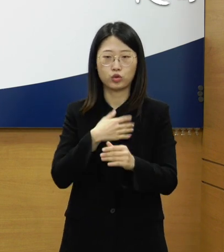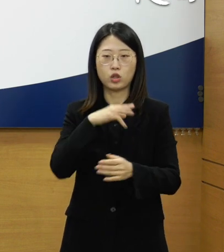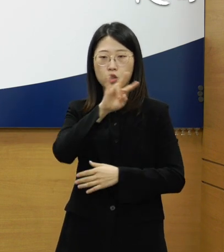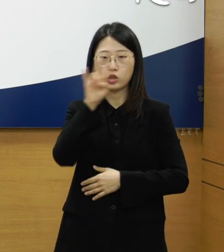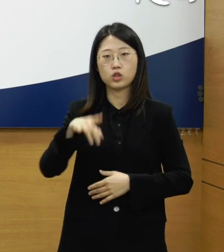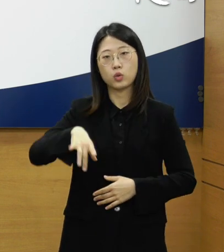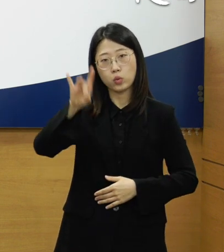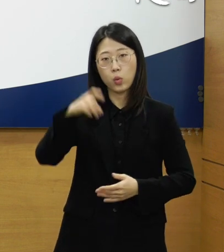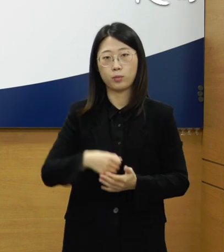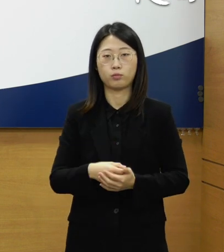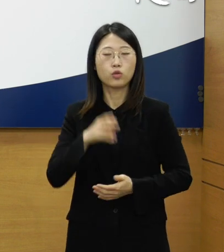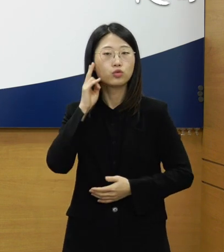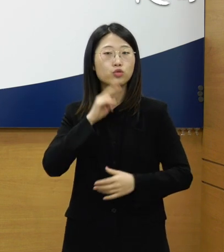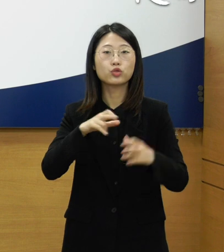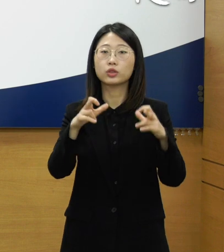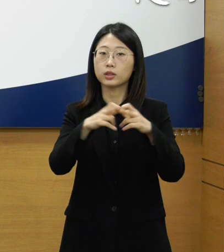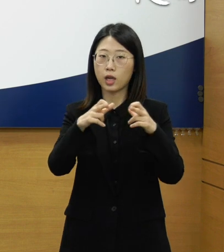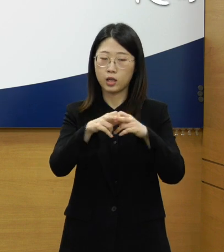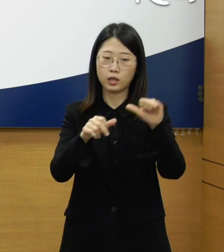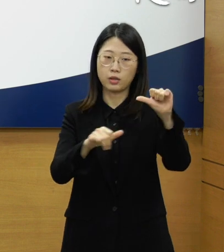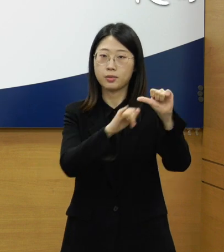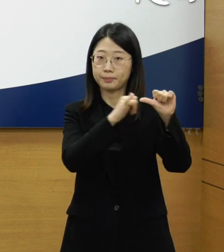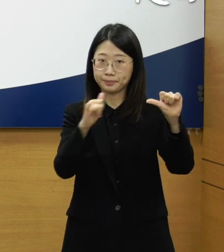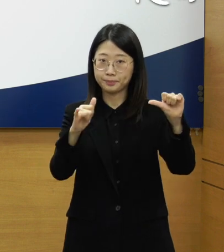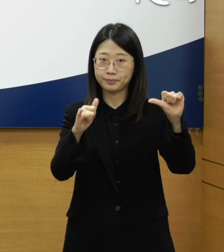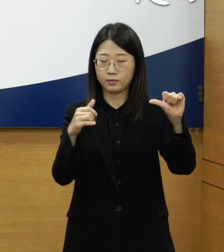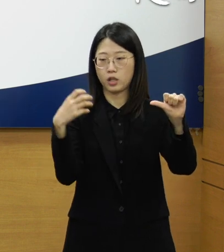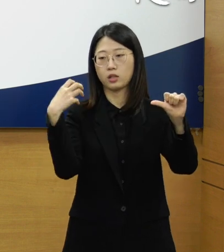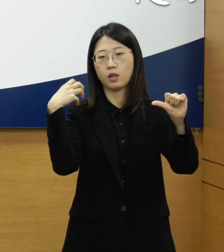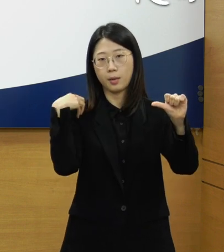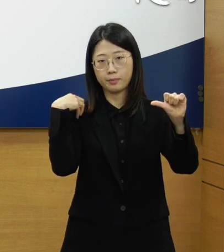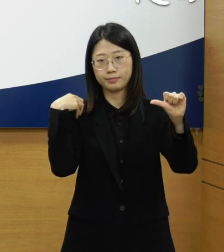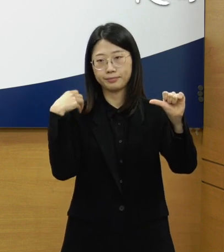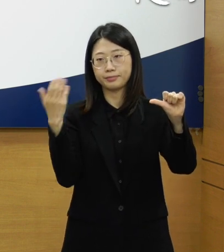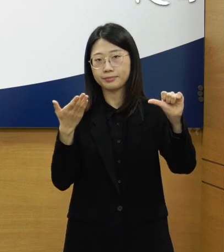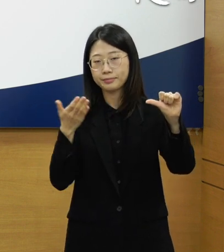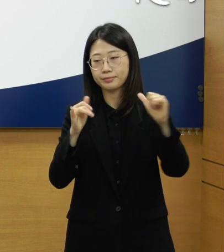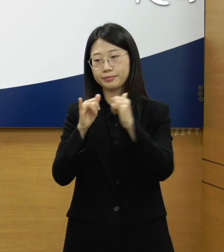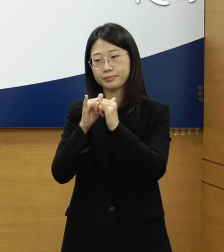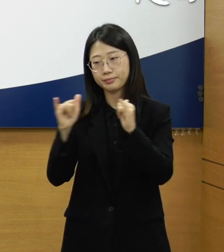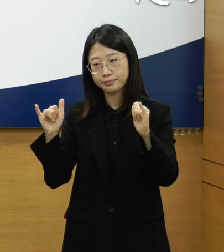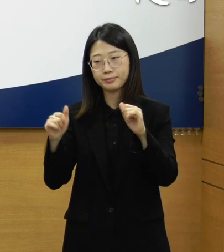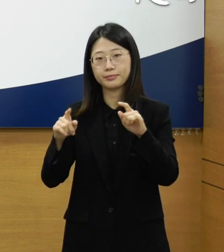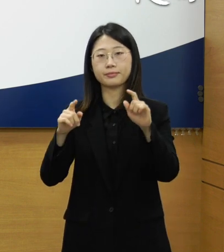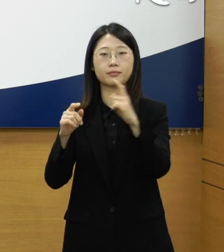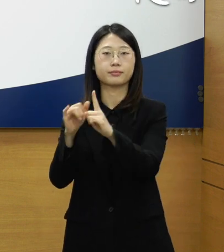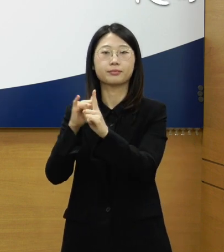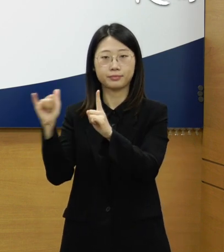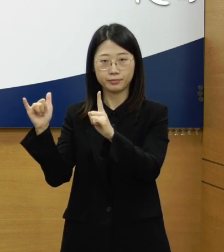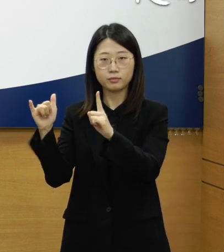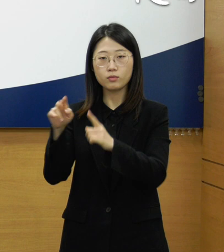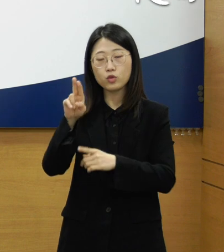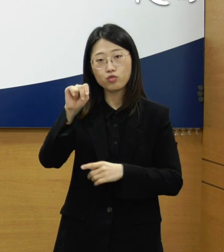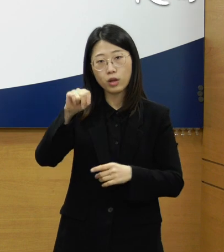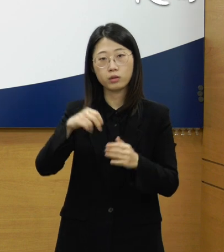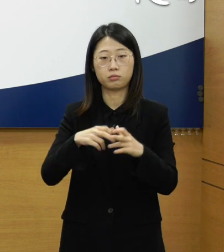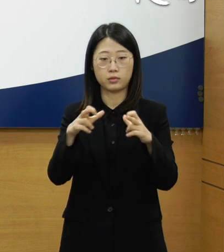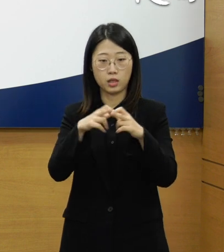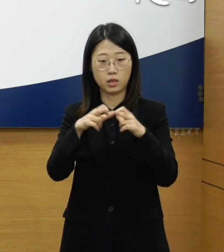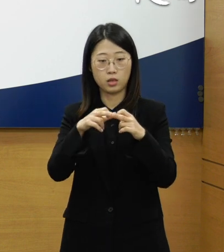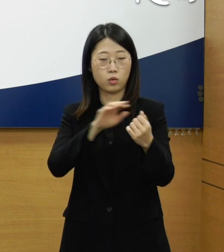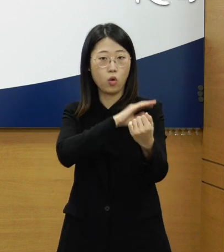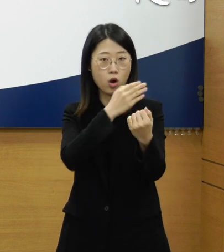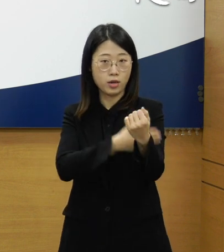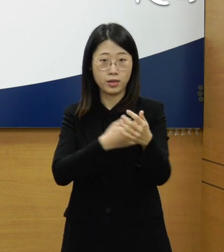현재 중증 장애인 5명과 전담 인력 1명이 유엔 장애인 권리 협약에